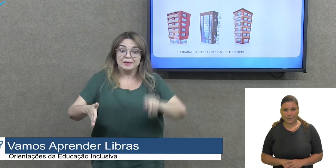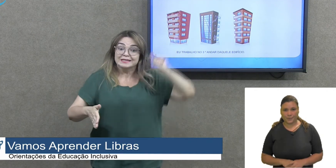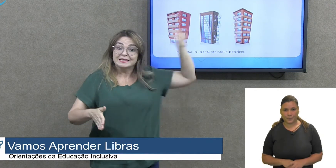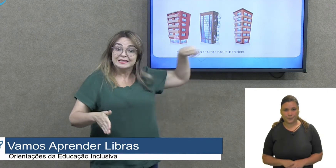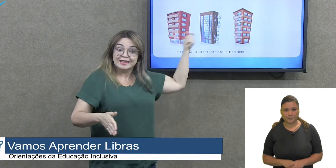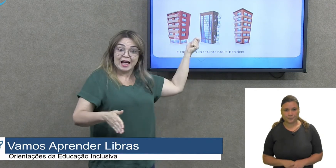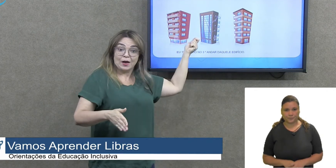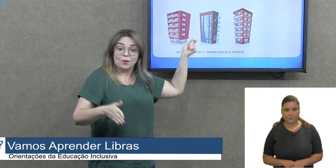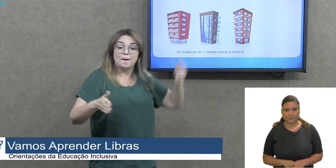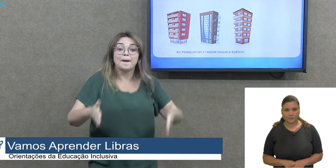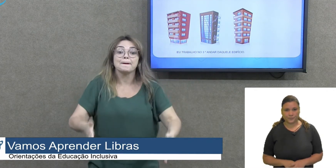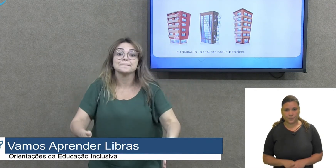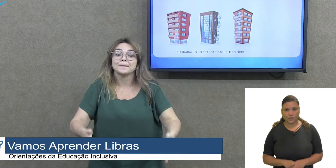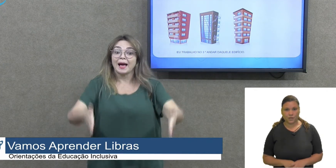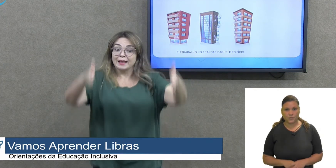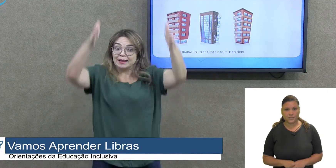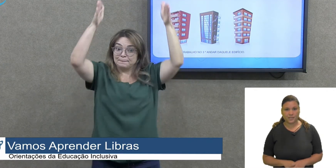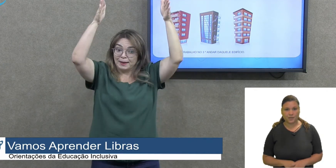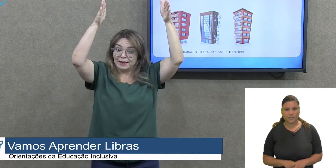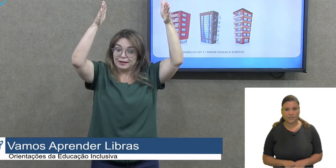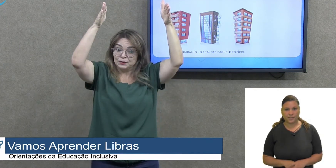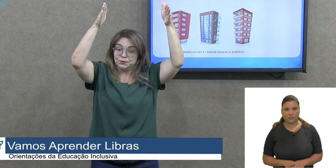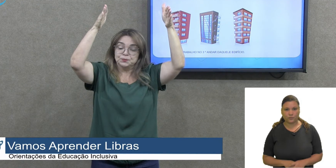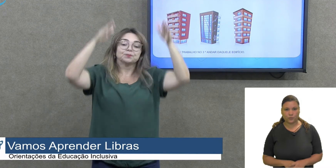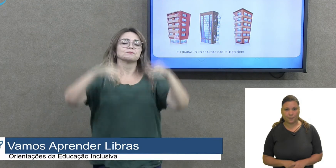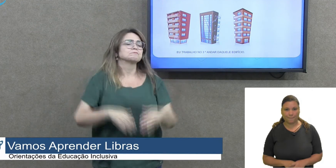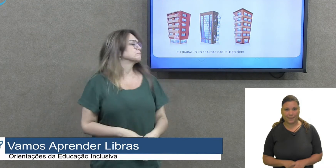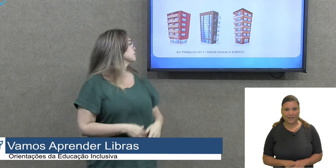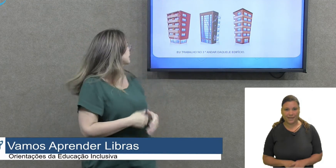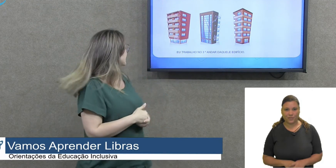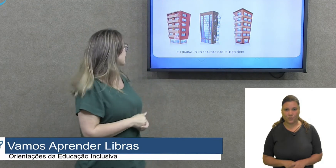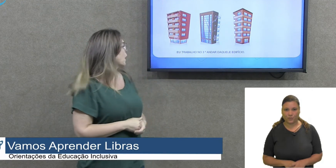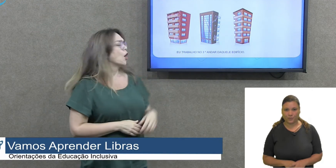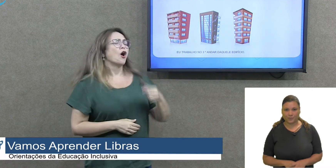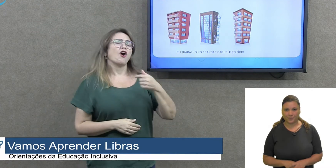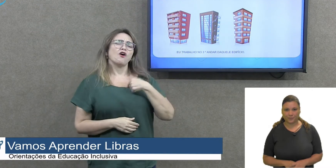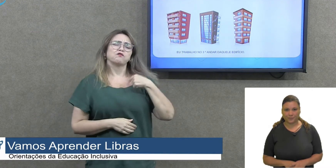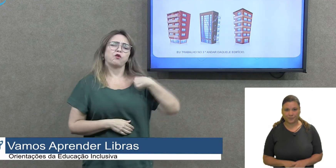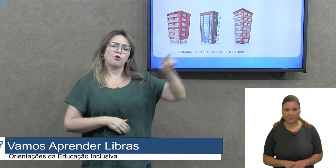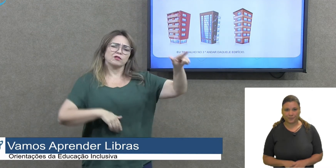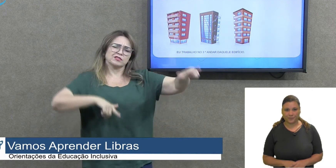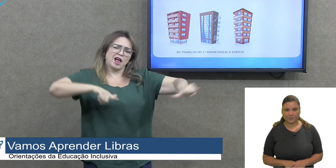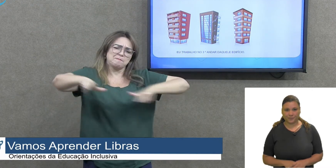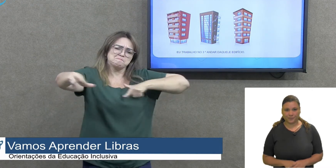Primeiro exemplo. Olha o sinal dessa gravura. Prédio.